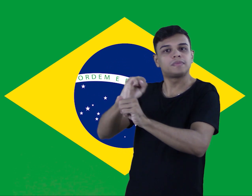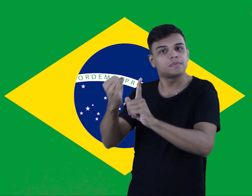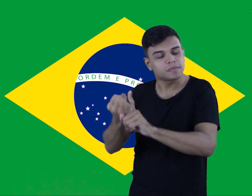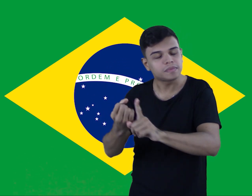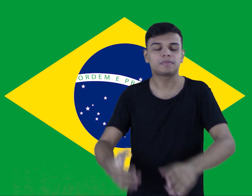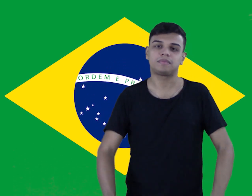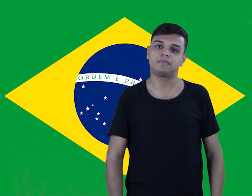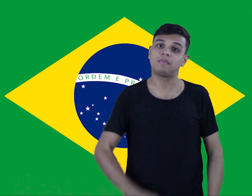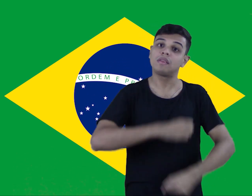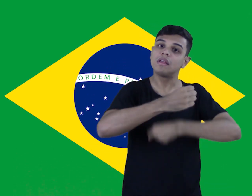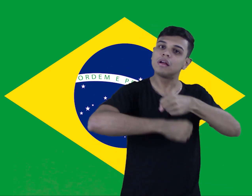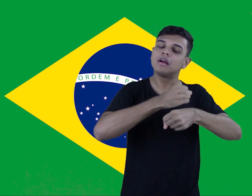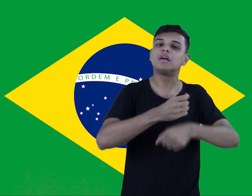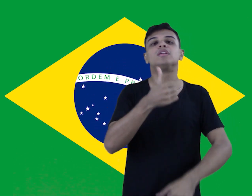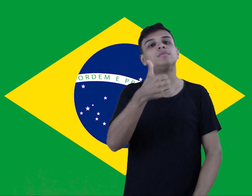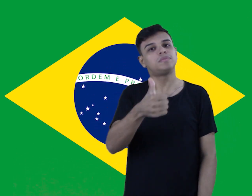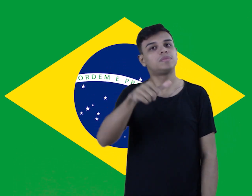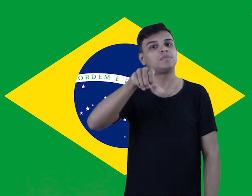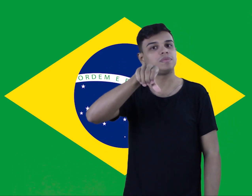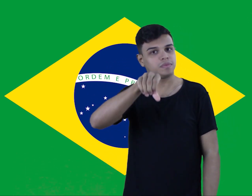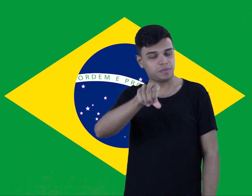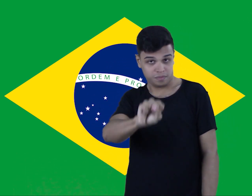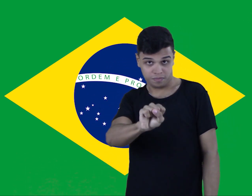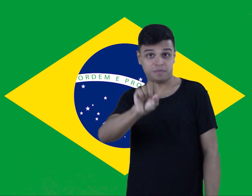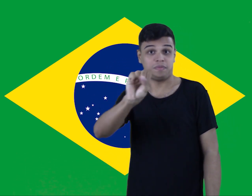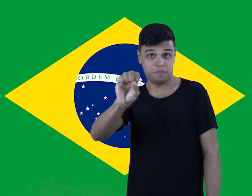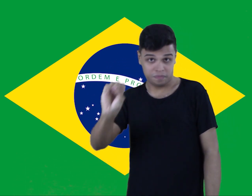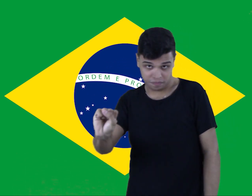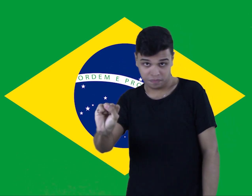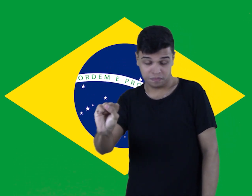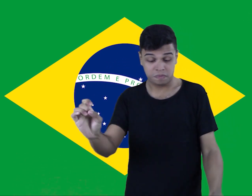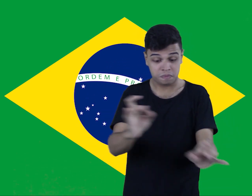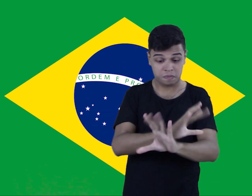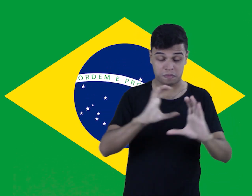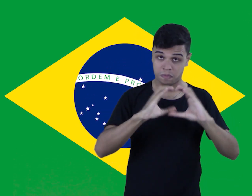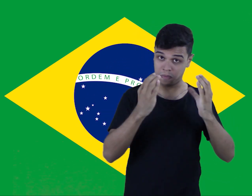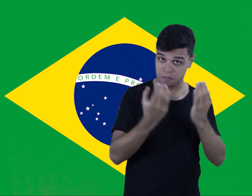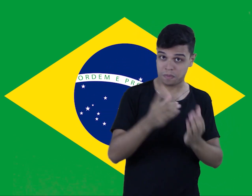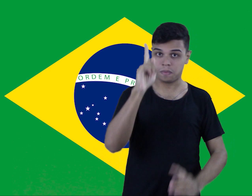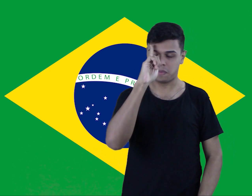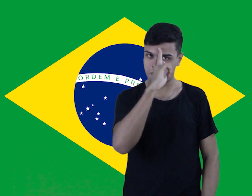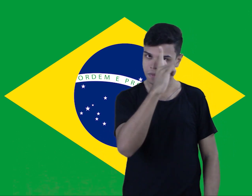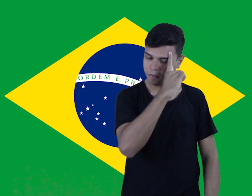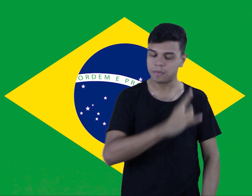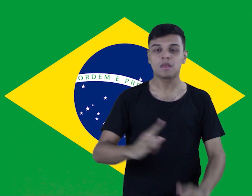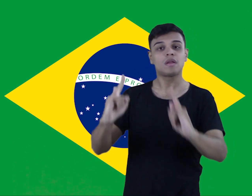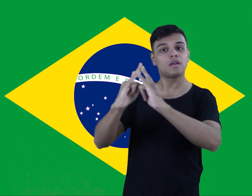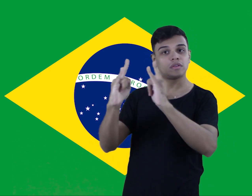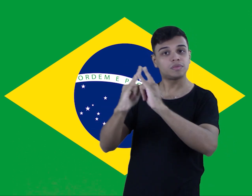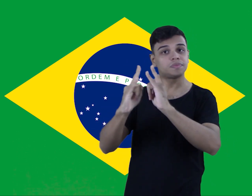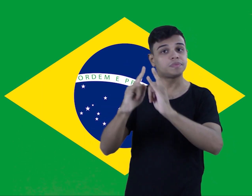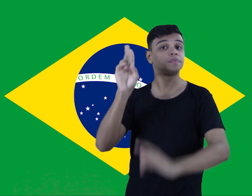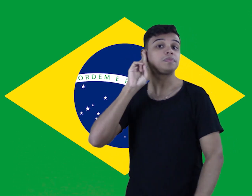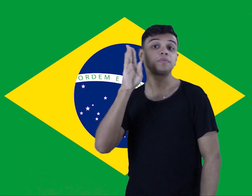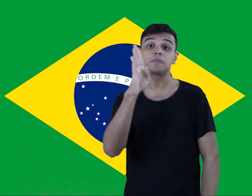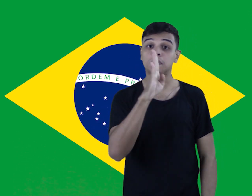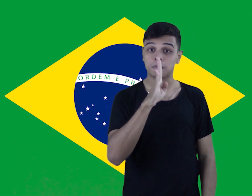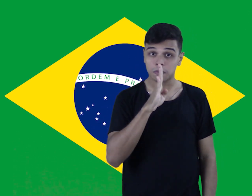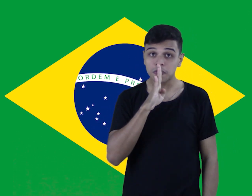sociedade. Em 1888, após o Congresso de Milão, o Instituto dos Surdos Mudos passou a adotar